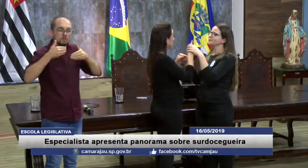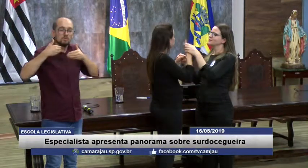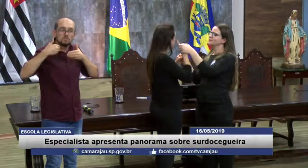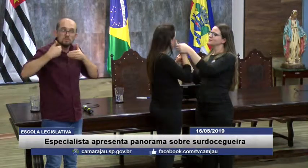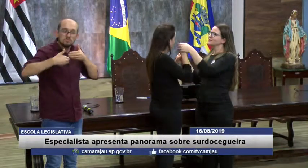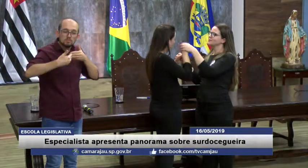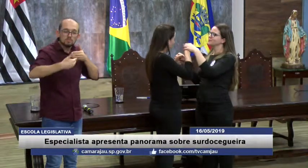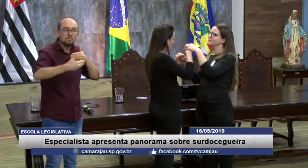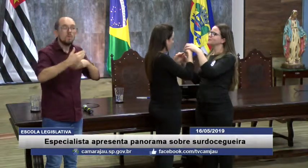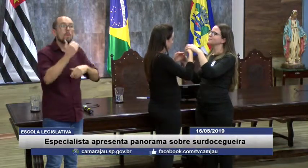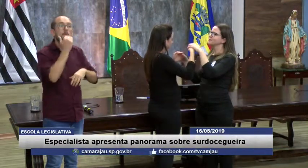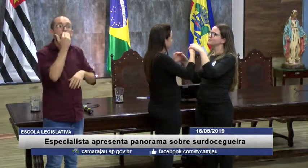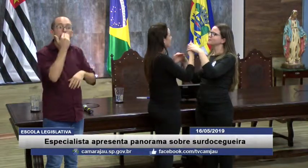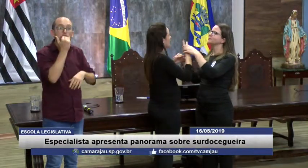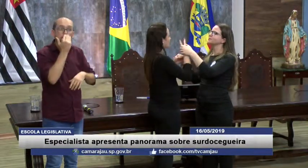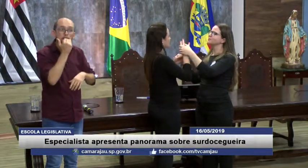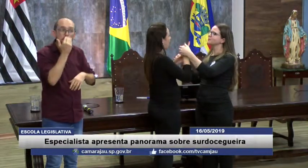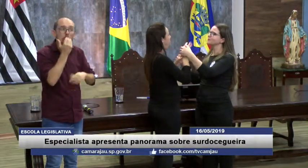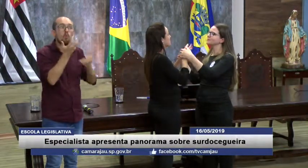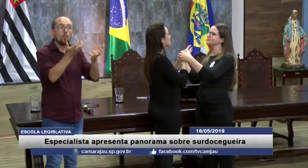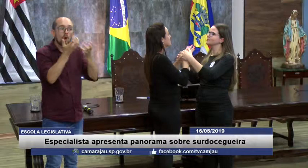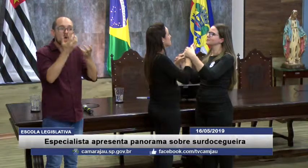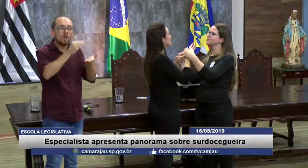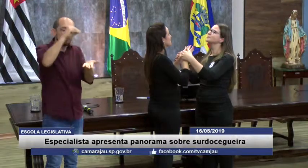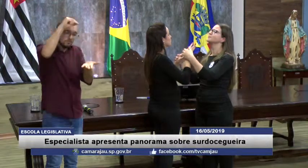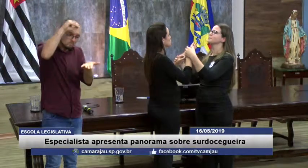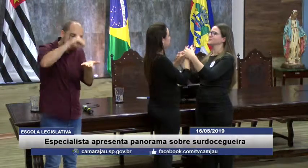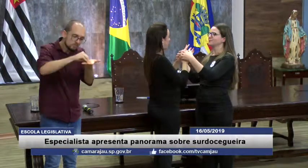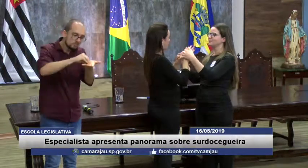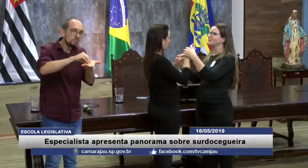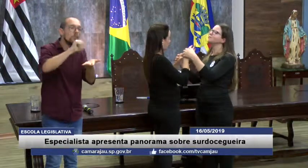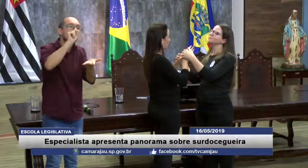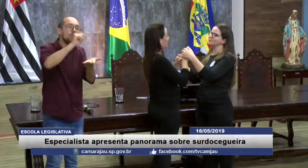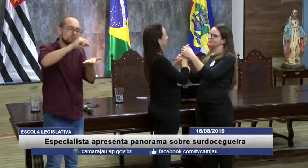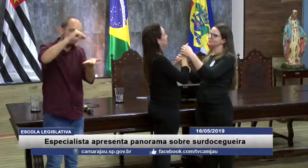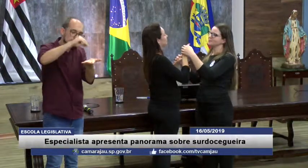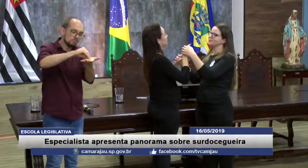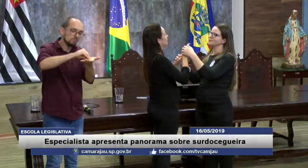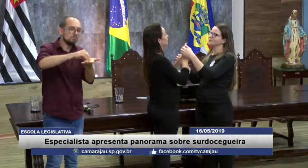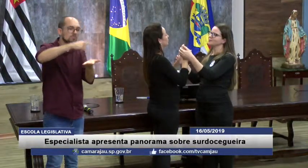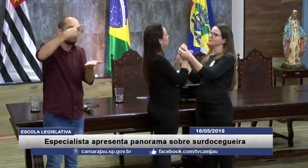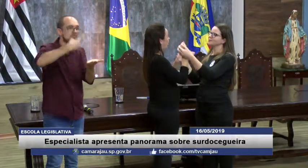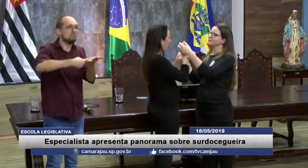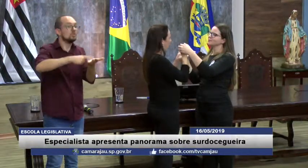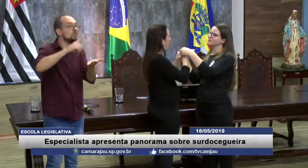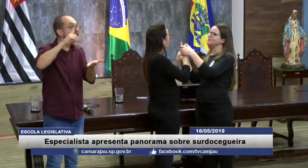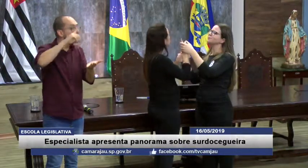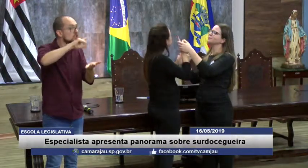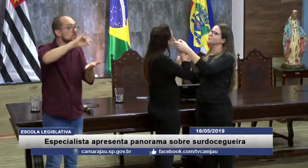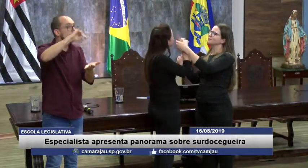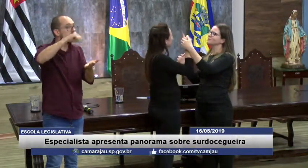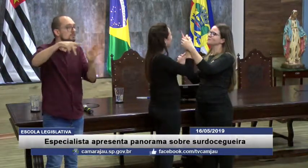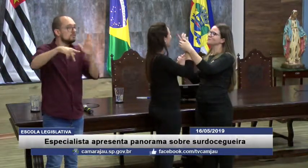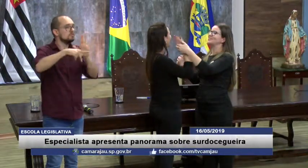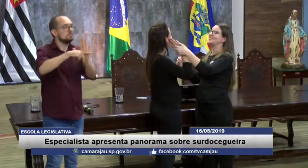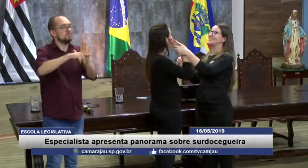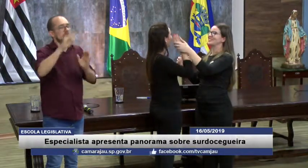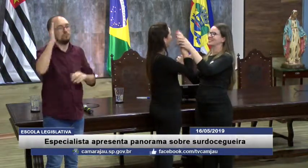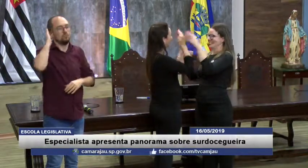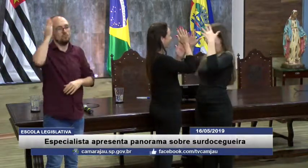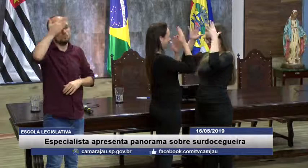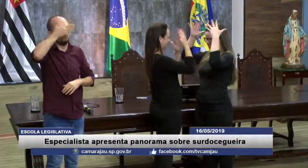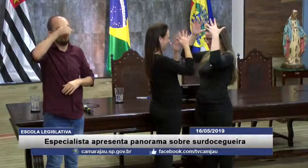ele pretende entrar com um projeto para instituir, né, o Dia da pessoa surdo-cega, em comemoração, o